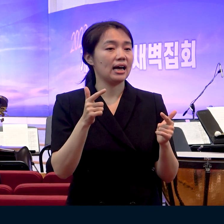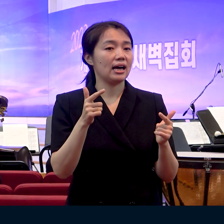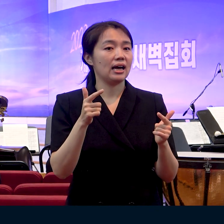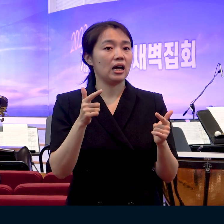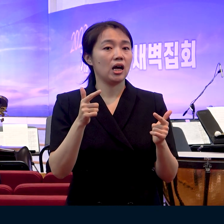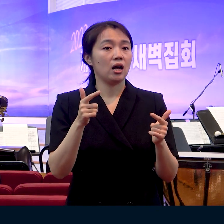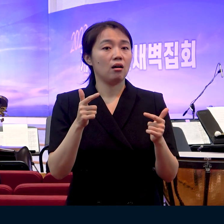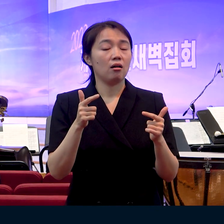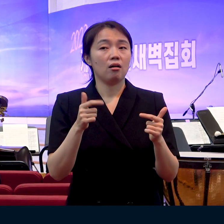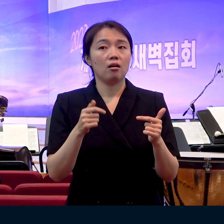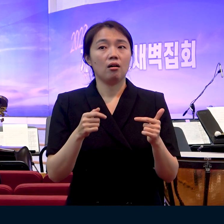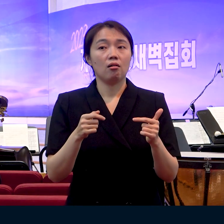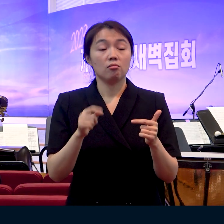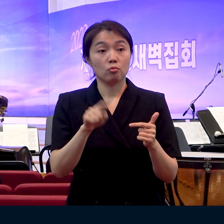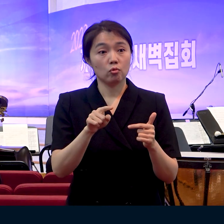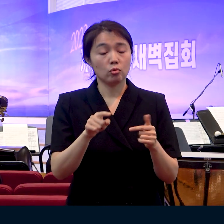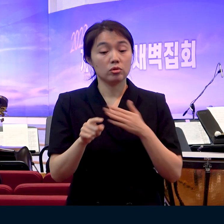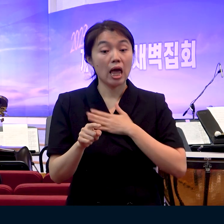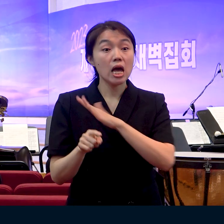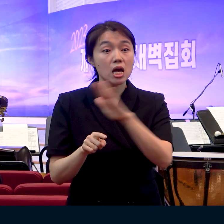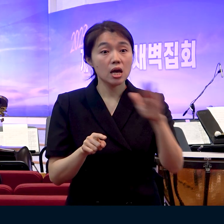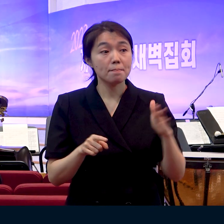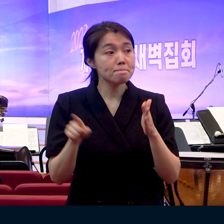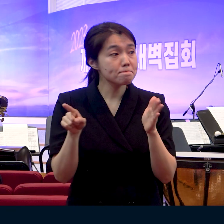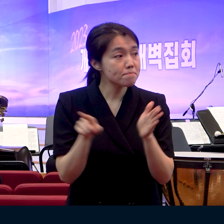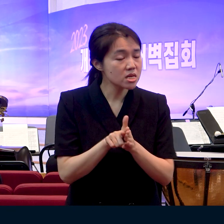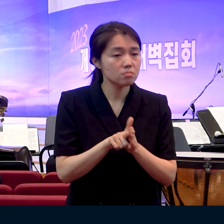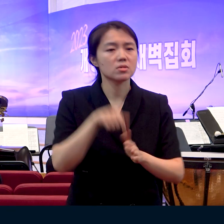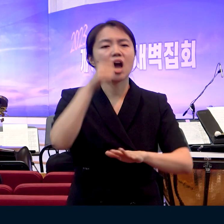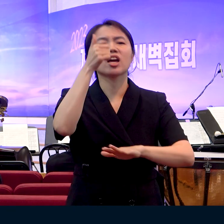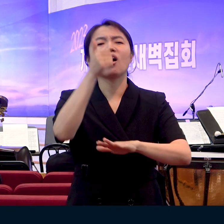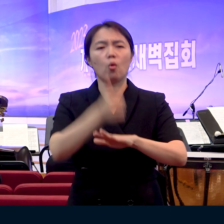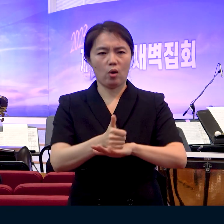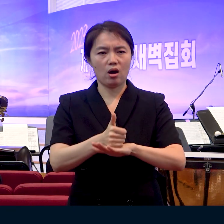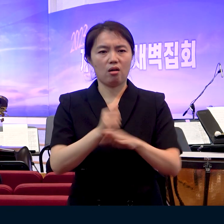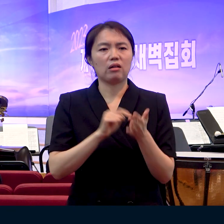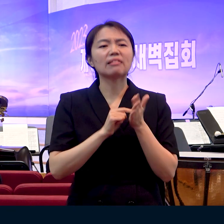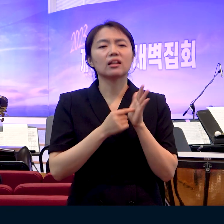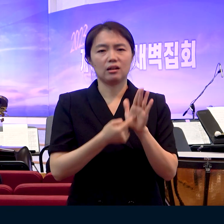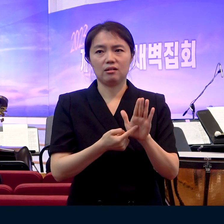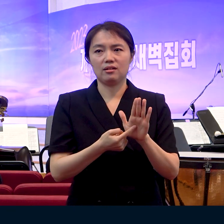이것은요 우리 신앙의 결론이에요. 결과예요.